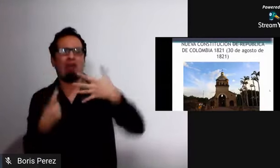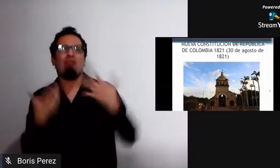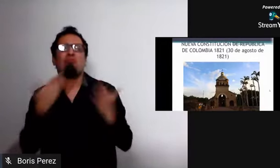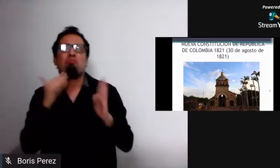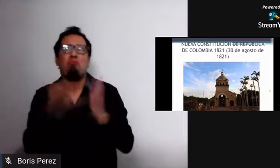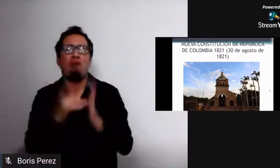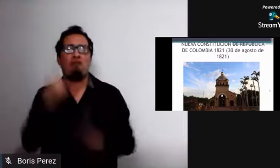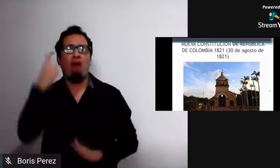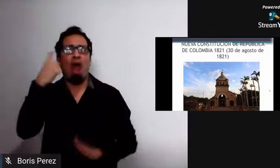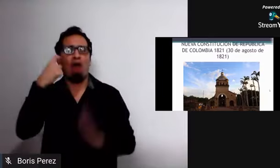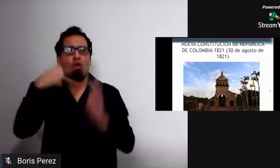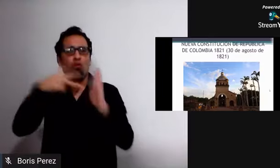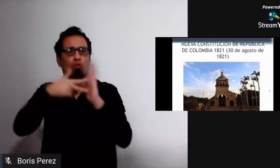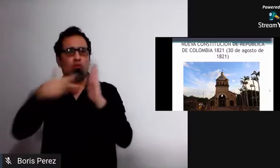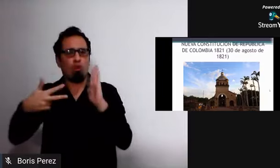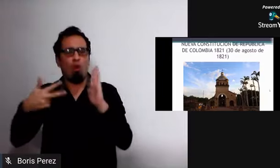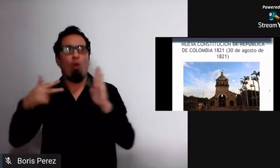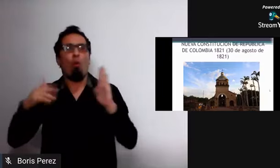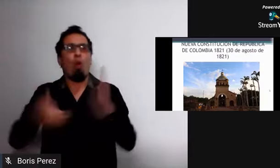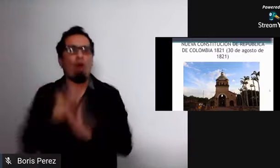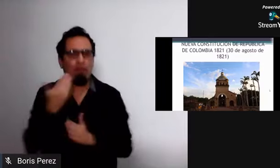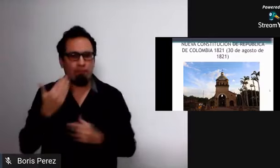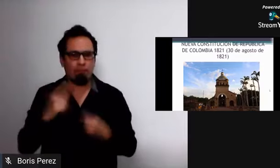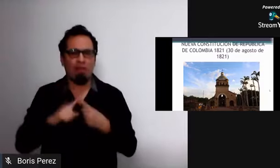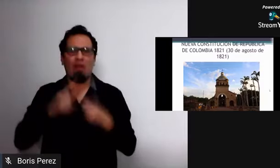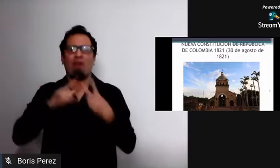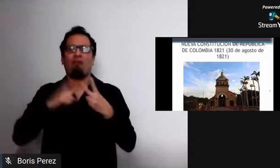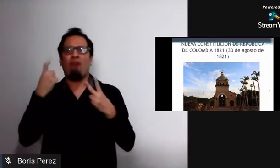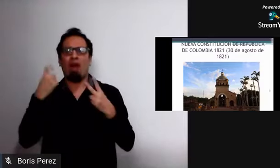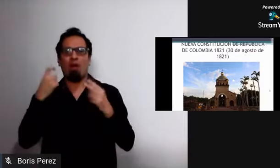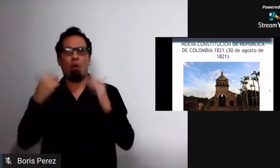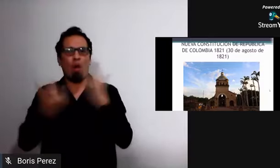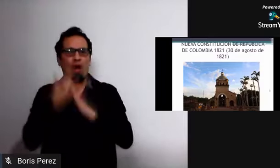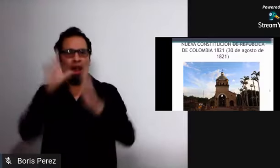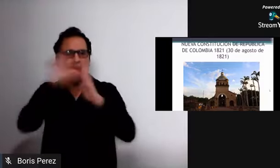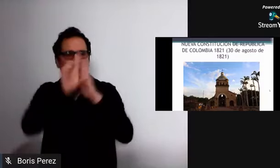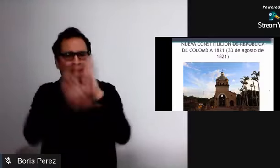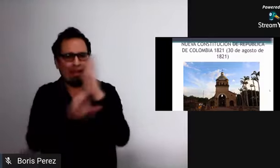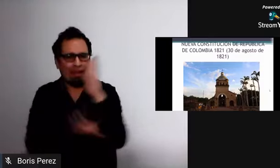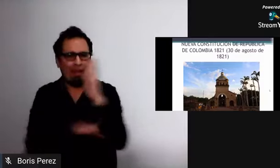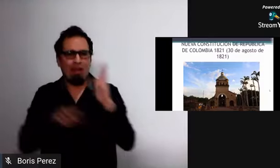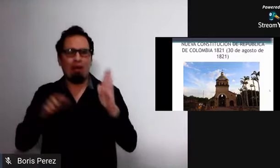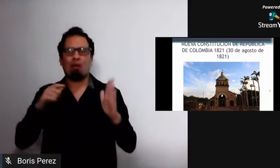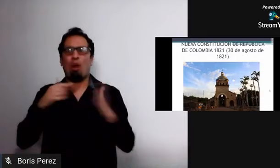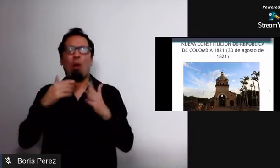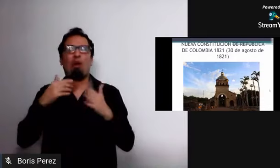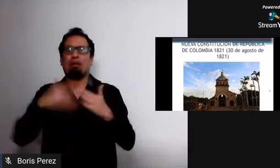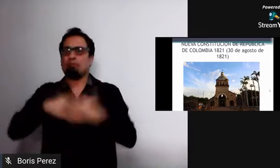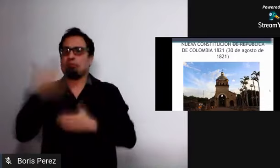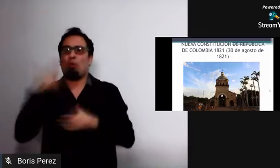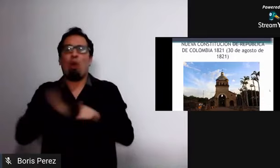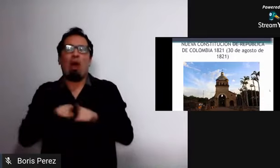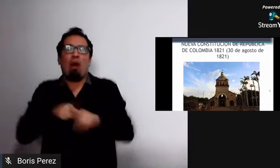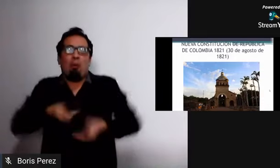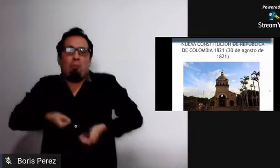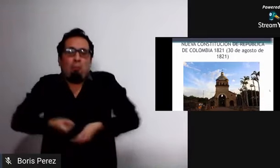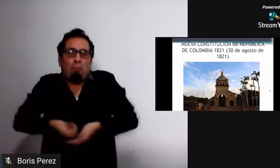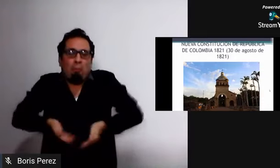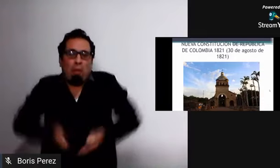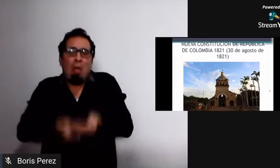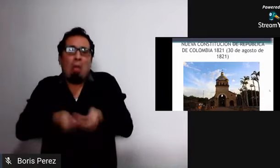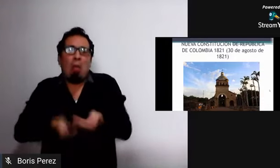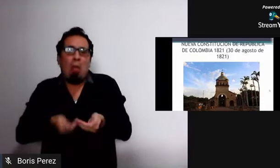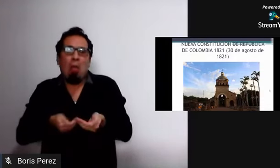Bueno, en medio pues, de todas esas situaciones, vemos que ellos consideran pertinente que hacían falta